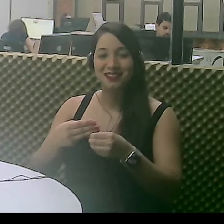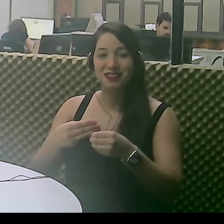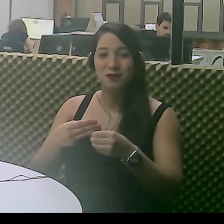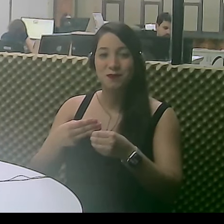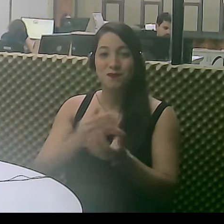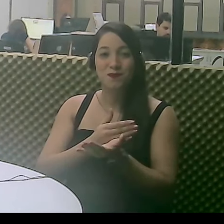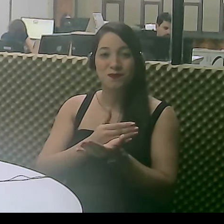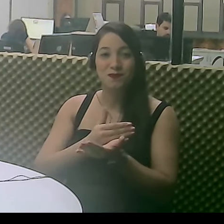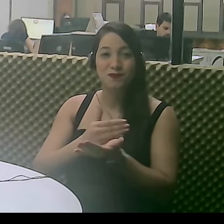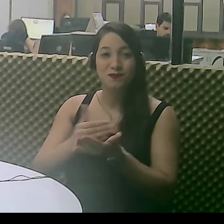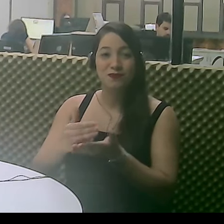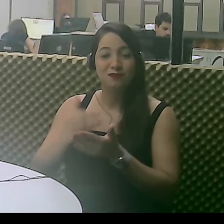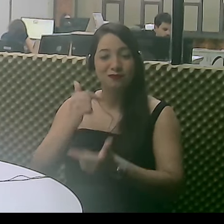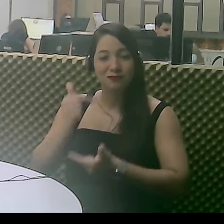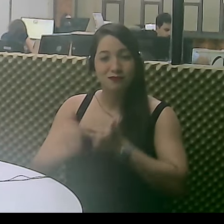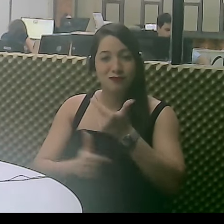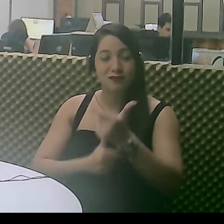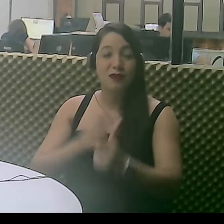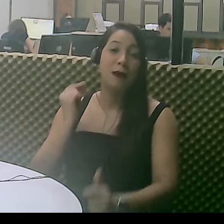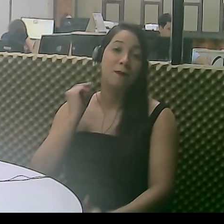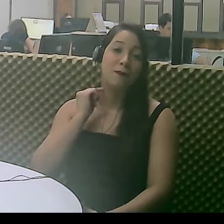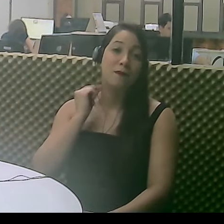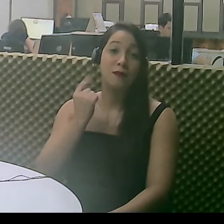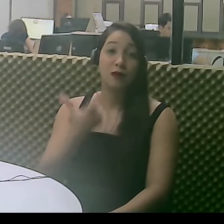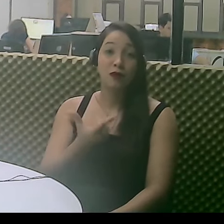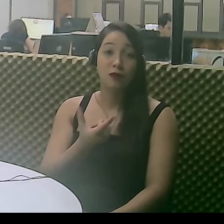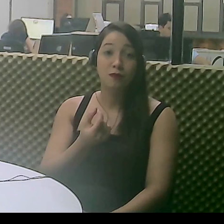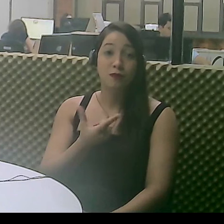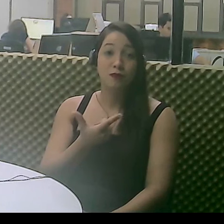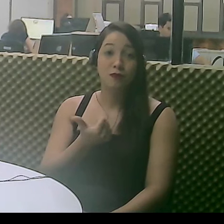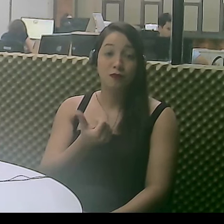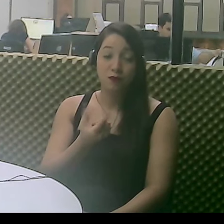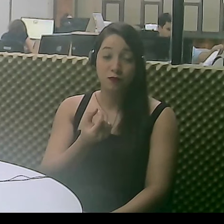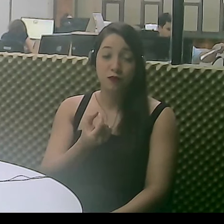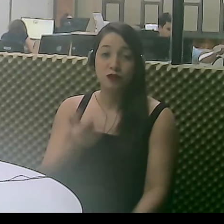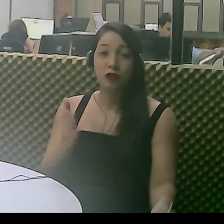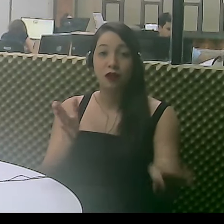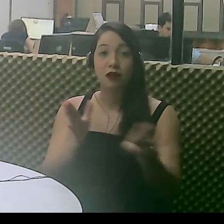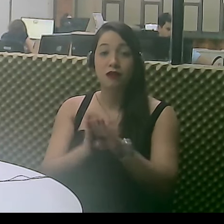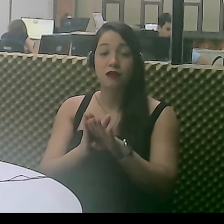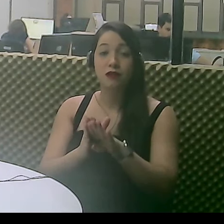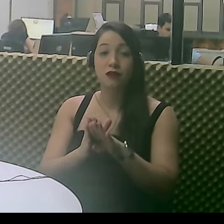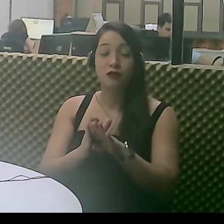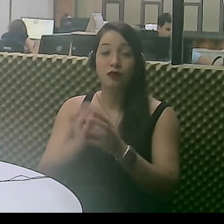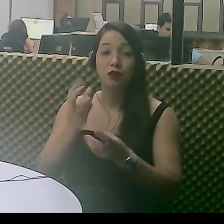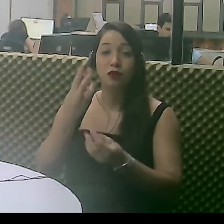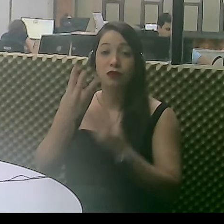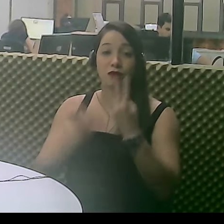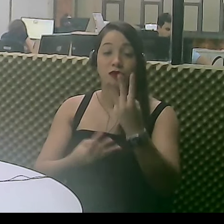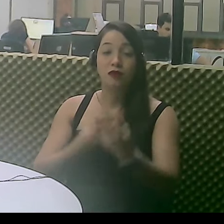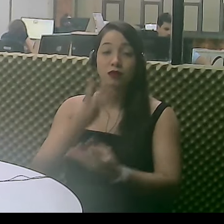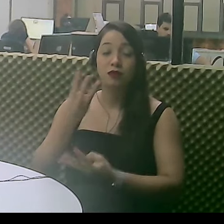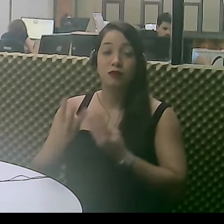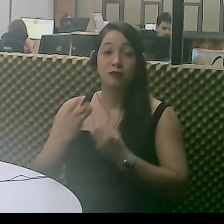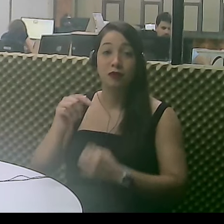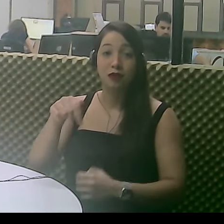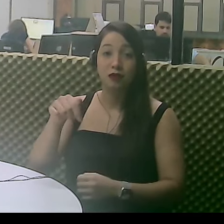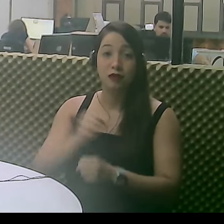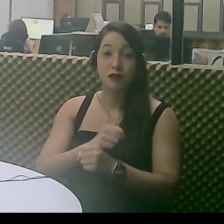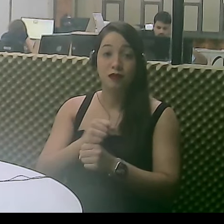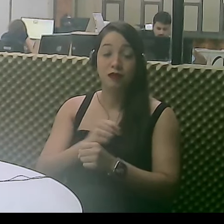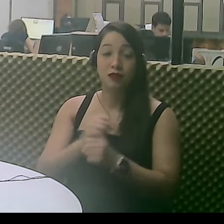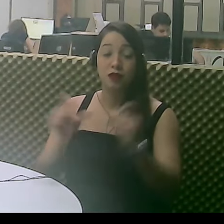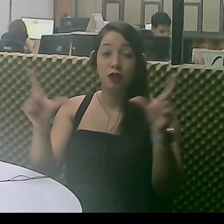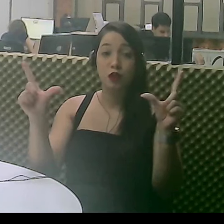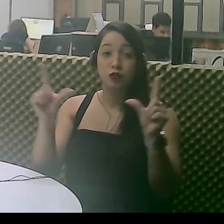desde o início do serviços em Maio de 2020 até o fim do segundo trimestre deste ano houve a redução da